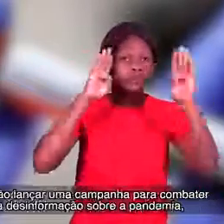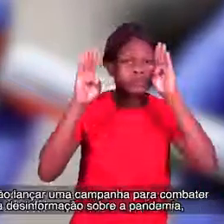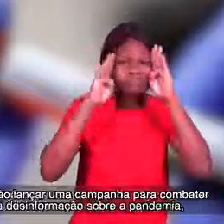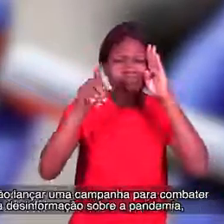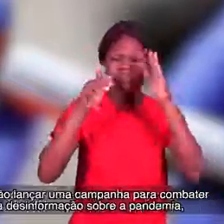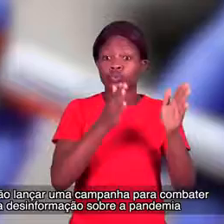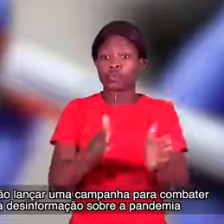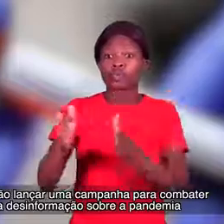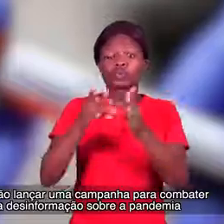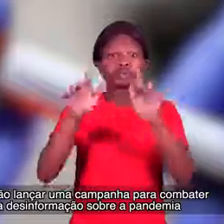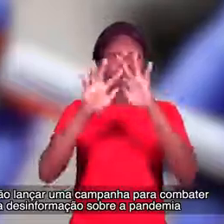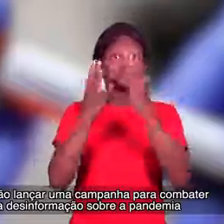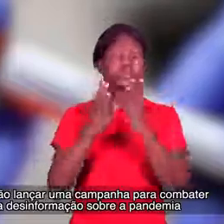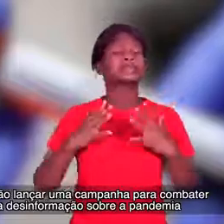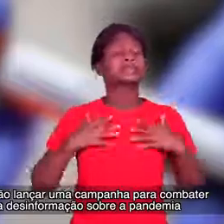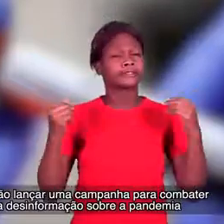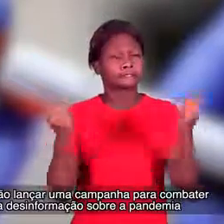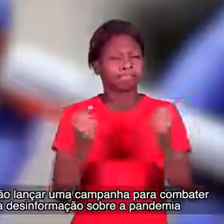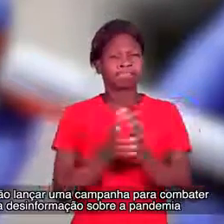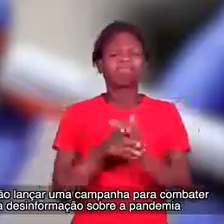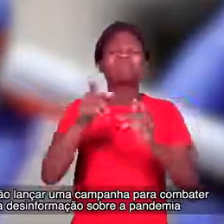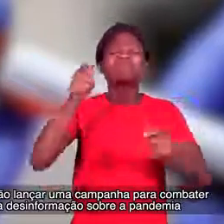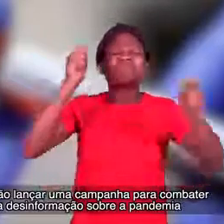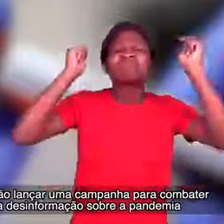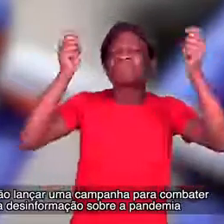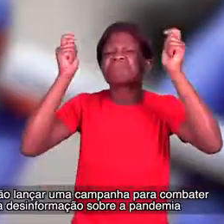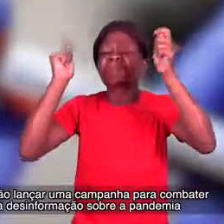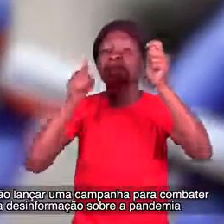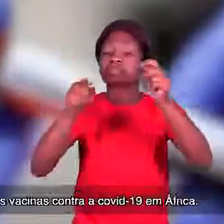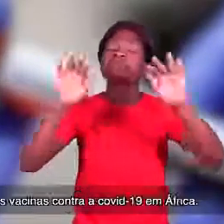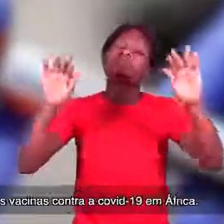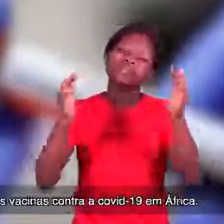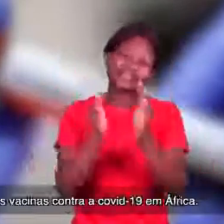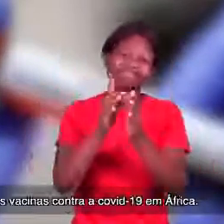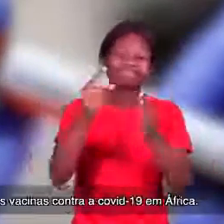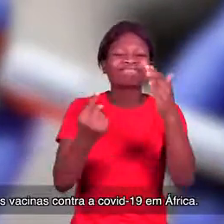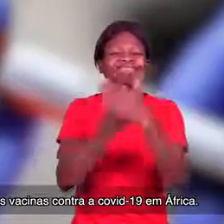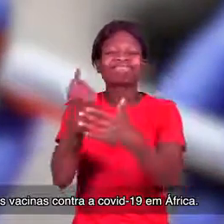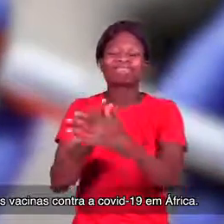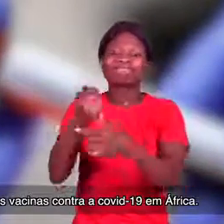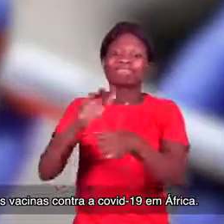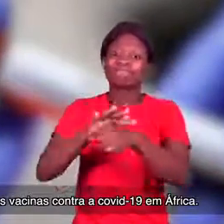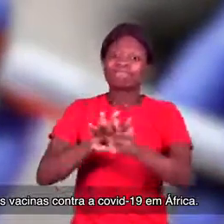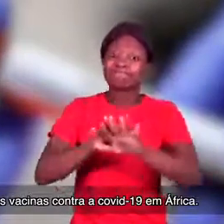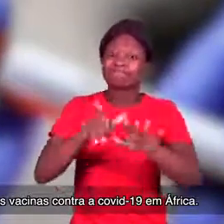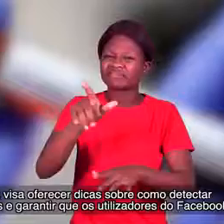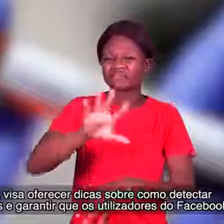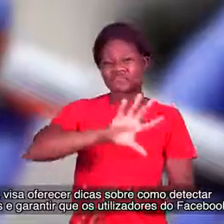vão lançar uma campanha para combater a desinformação sobre a pandemia e as vacinas contra a Covid-19 em África. A